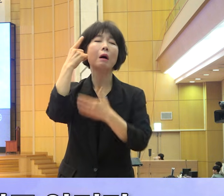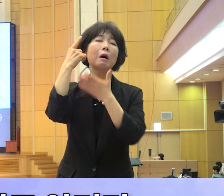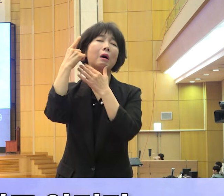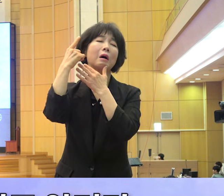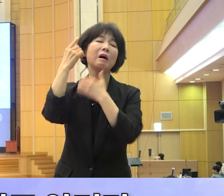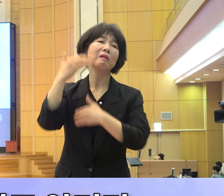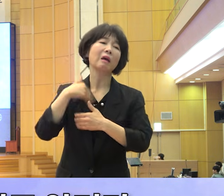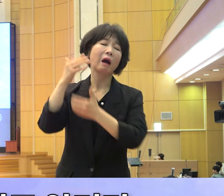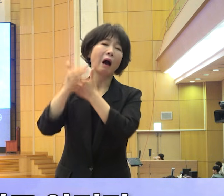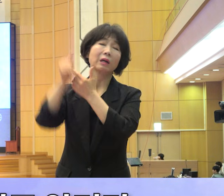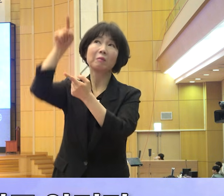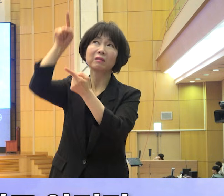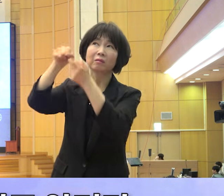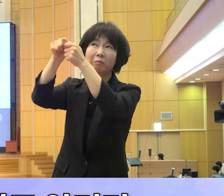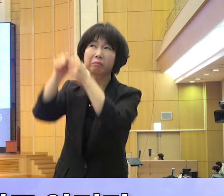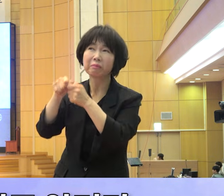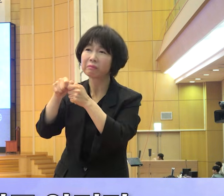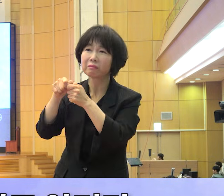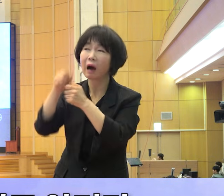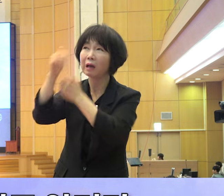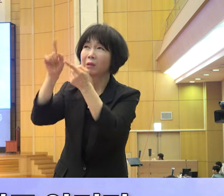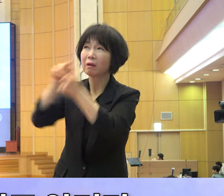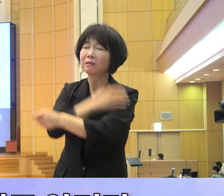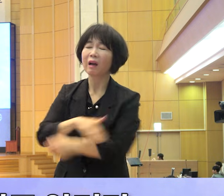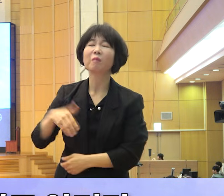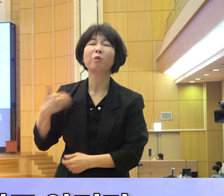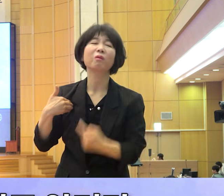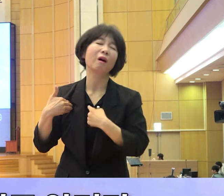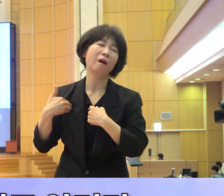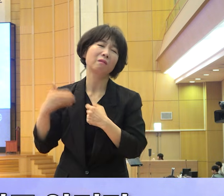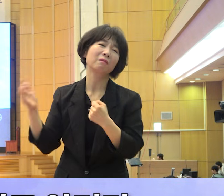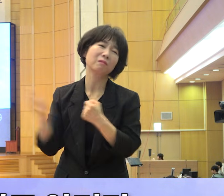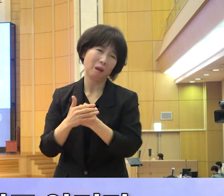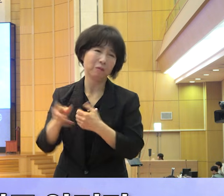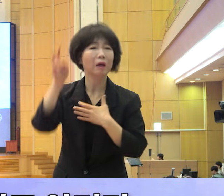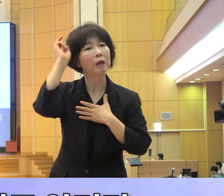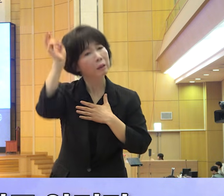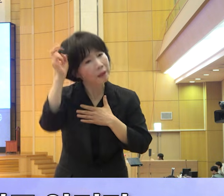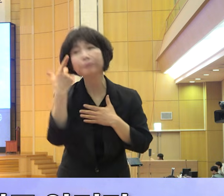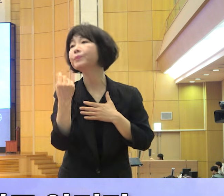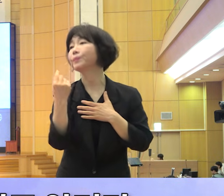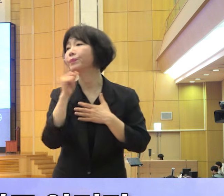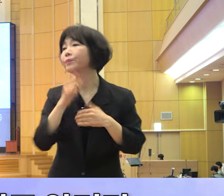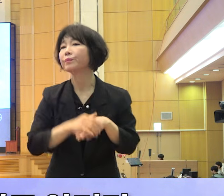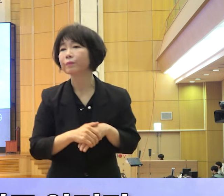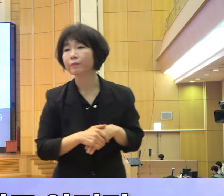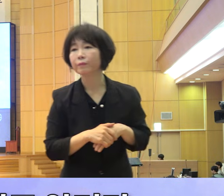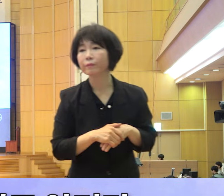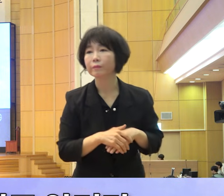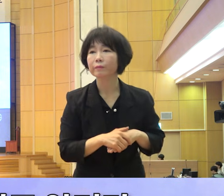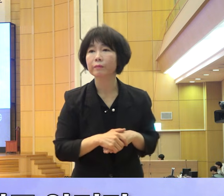하나님을 알지 못한 채 믿는다고 하기 때문인 것입니다.